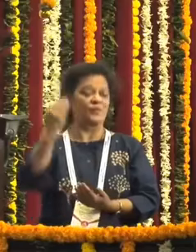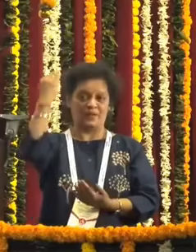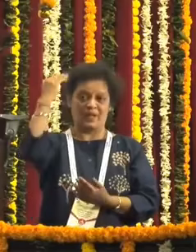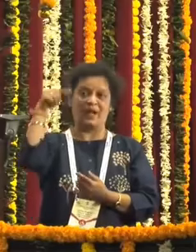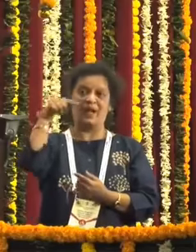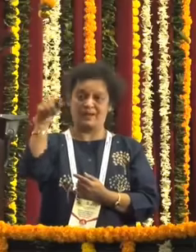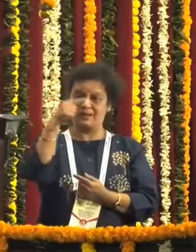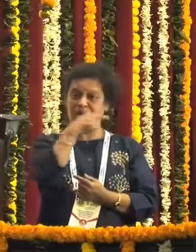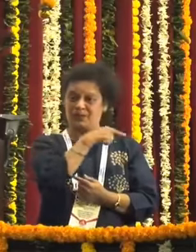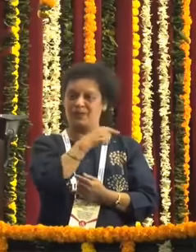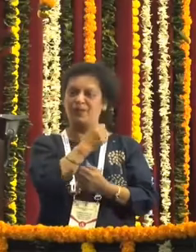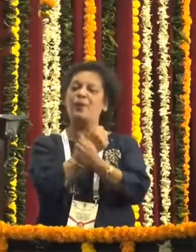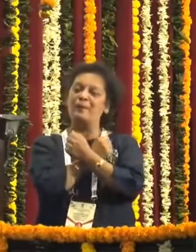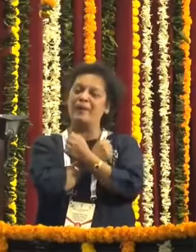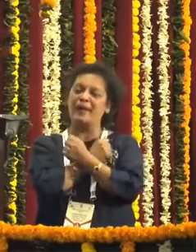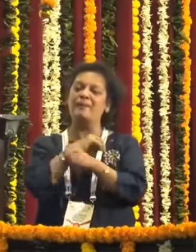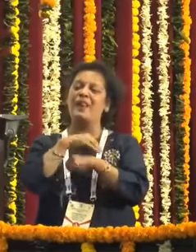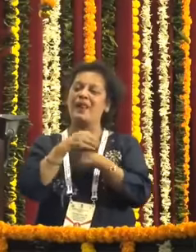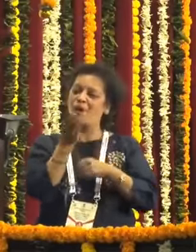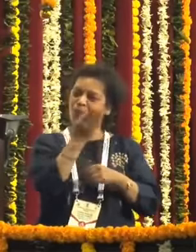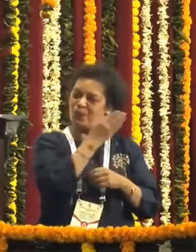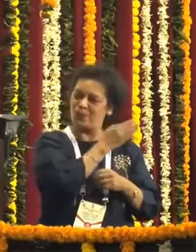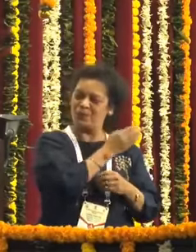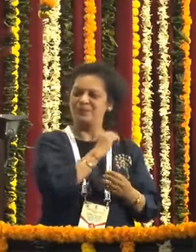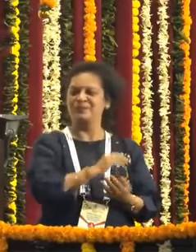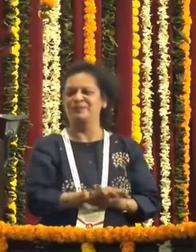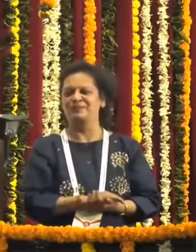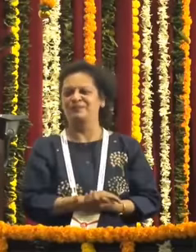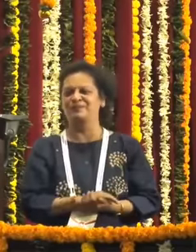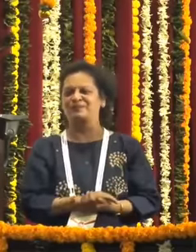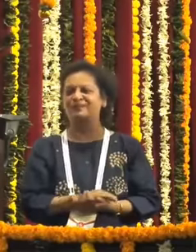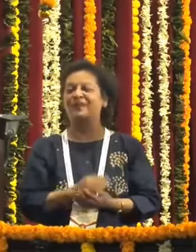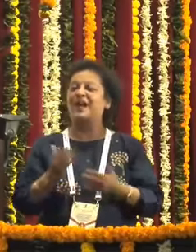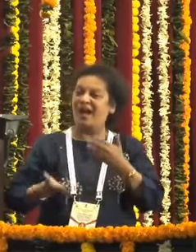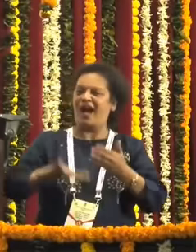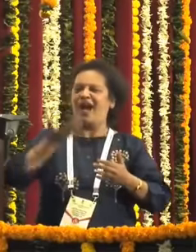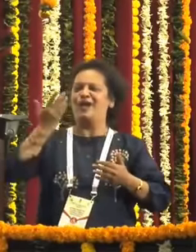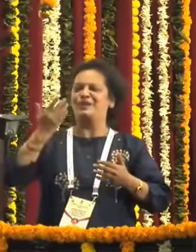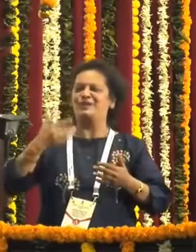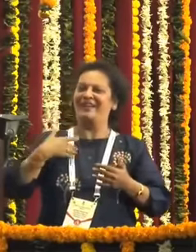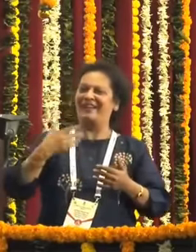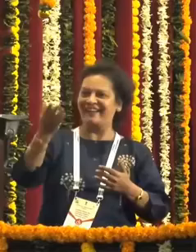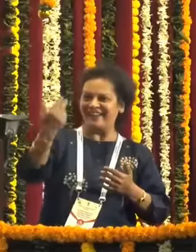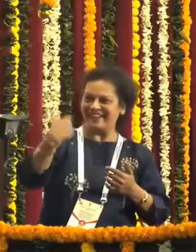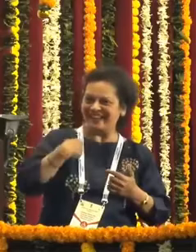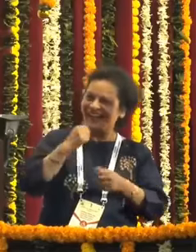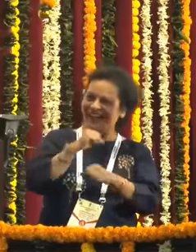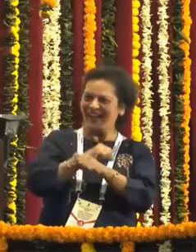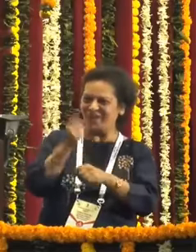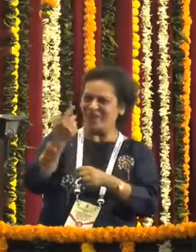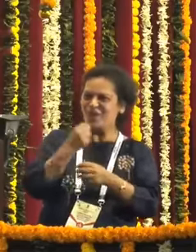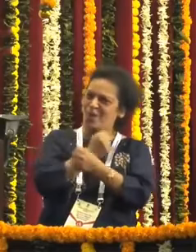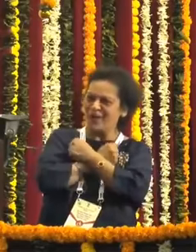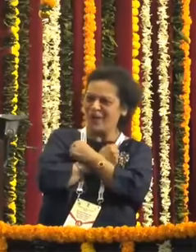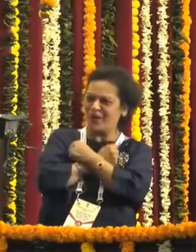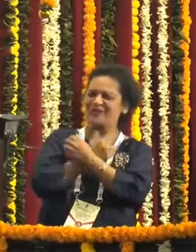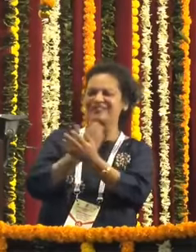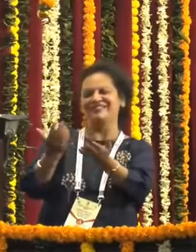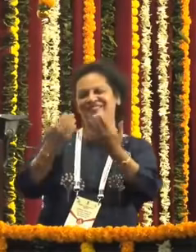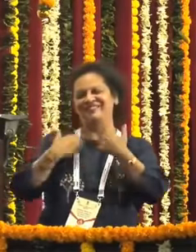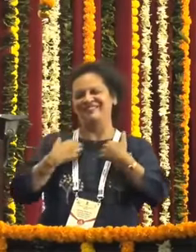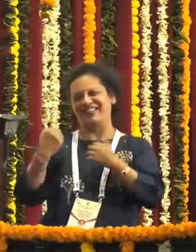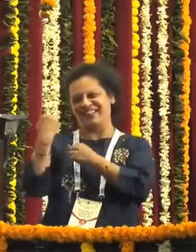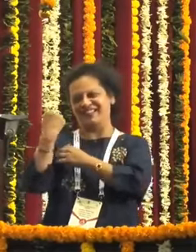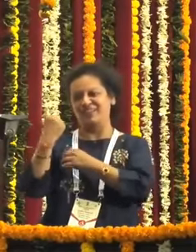आशीर्वाद, यांचं प्रेम ज्याला मिळेल त्याला आणखी प्रेरणा मिळेल, आणखी ऊर्जा मिळेल, पण